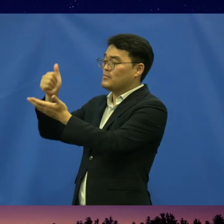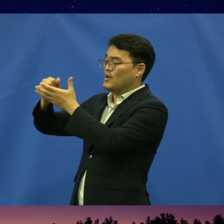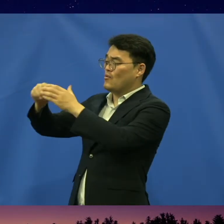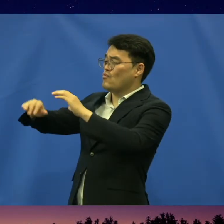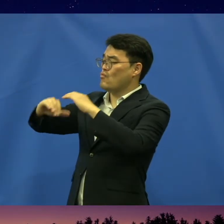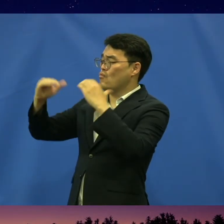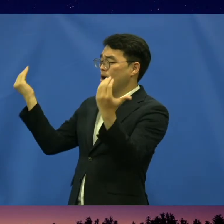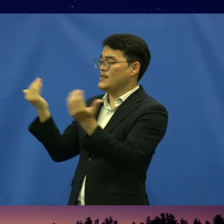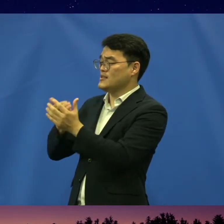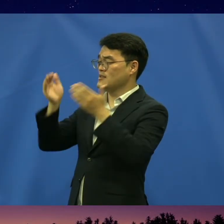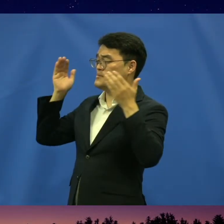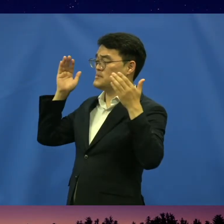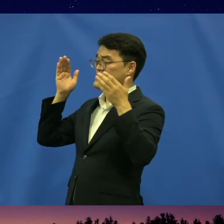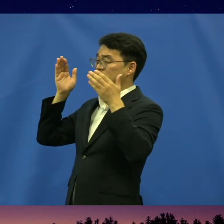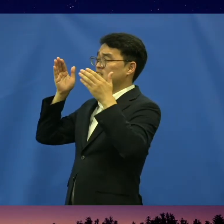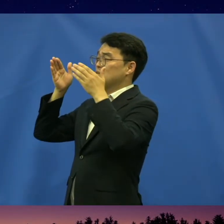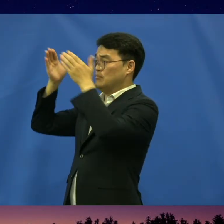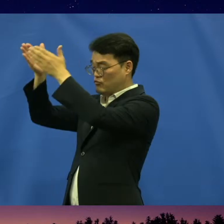거다.